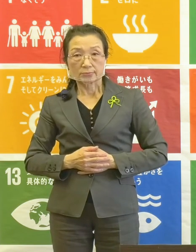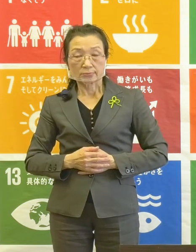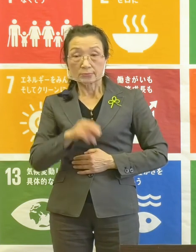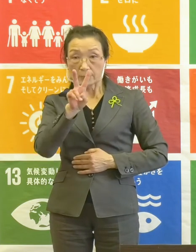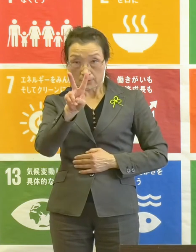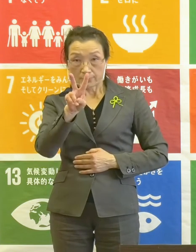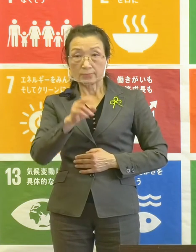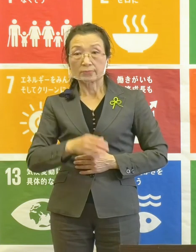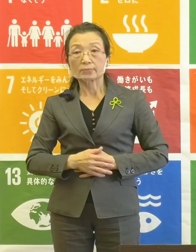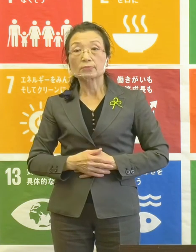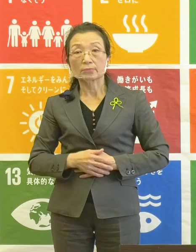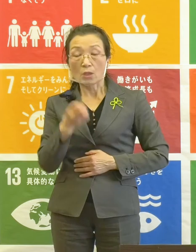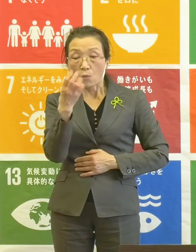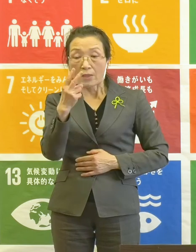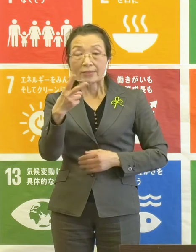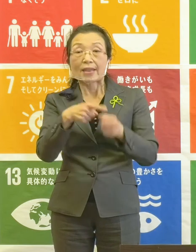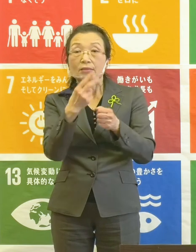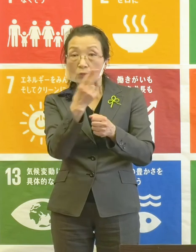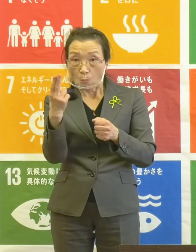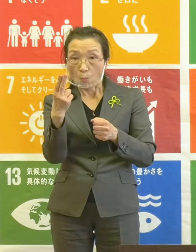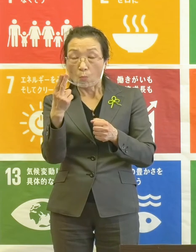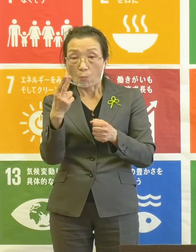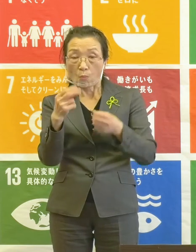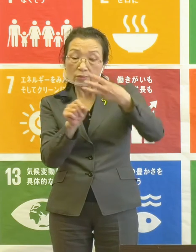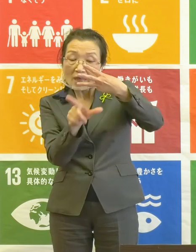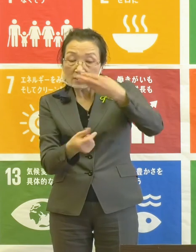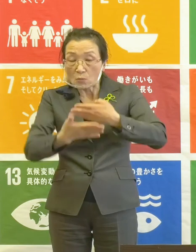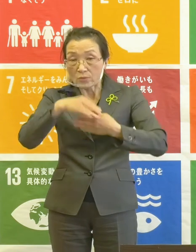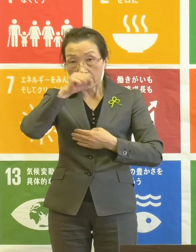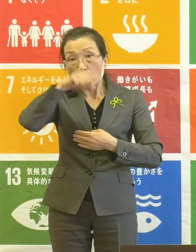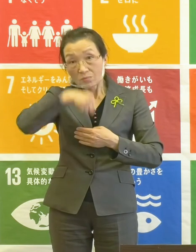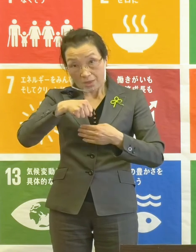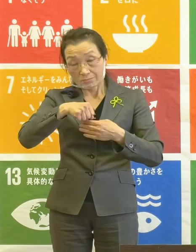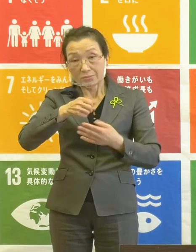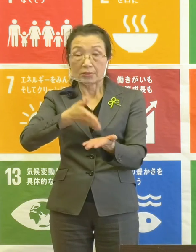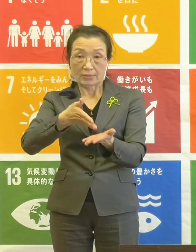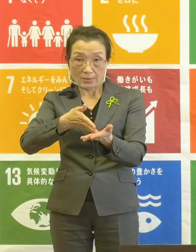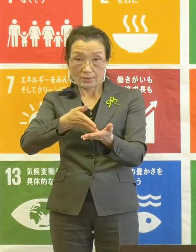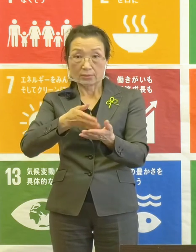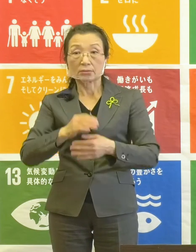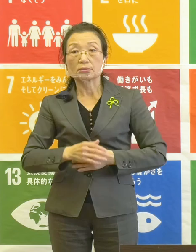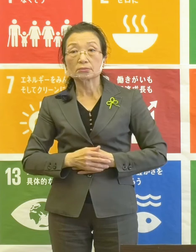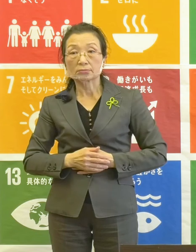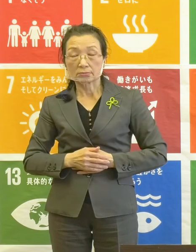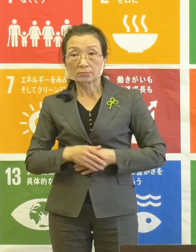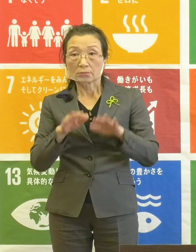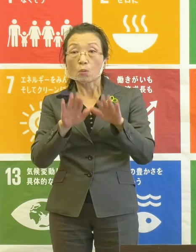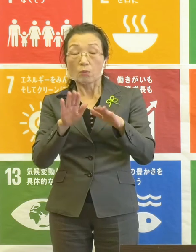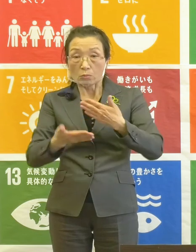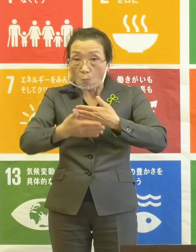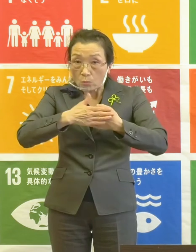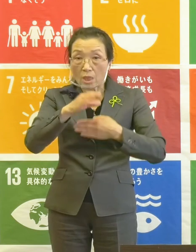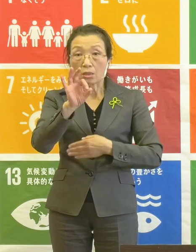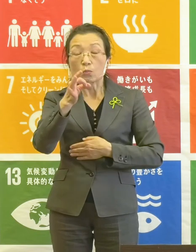括弧2番、令和2年度3月補正予算の概要についてであります。今回の補正予